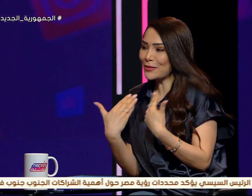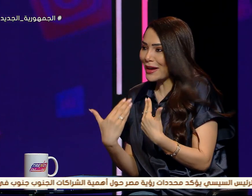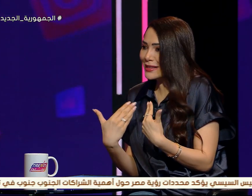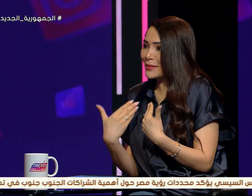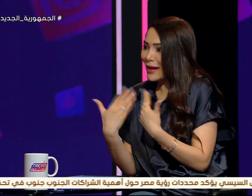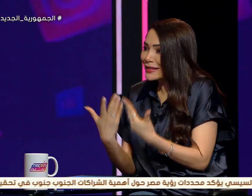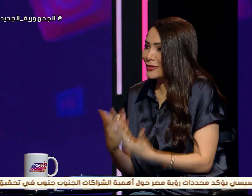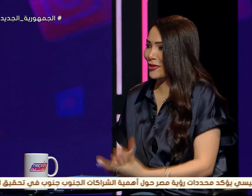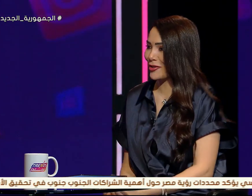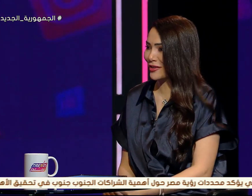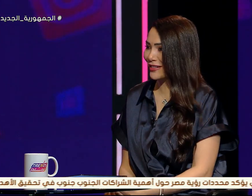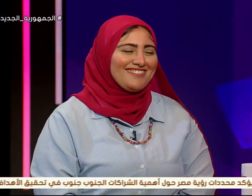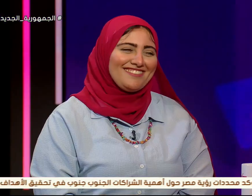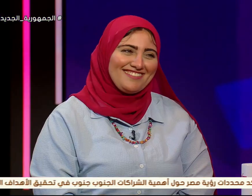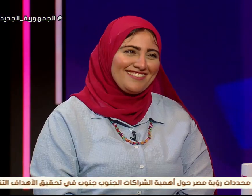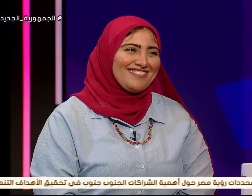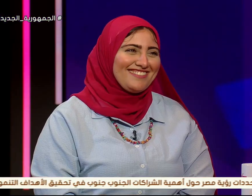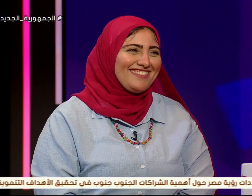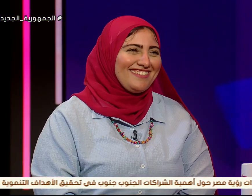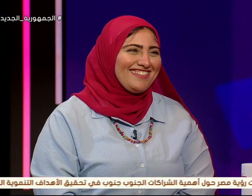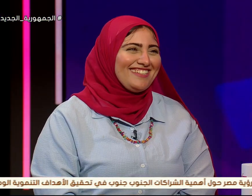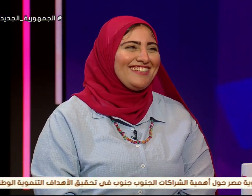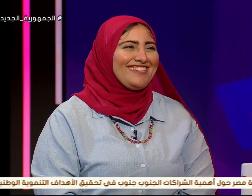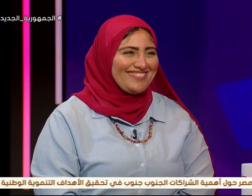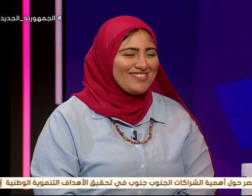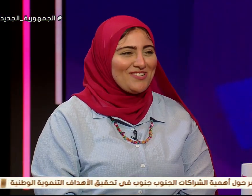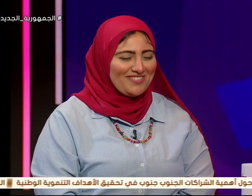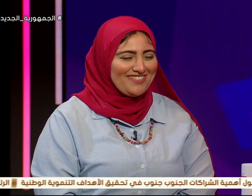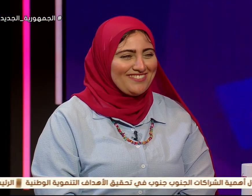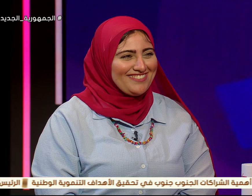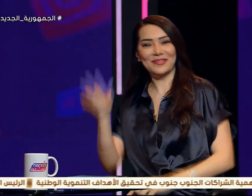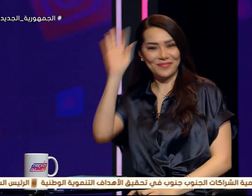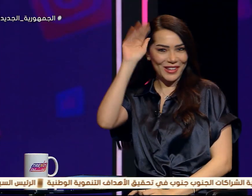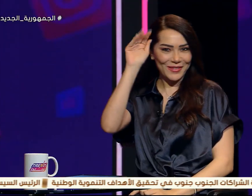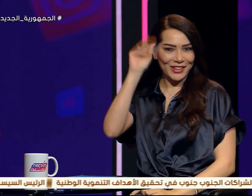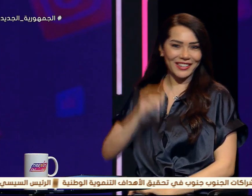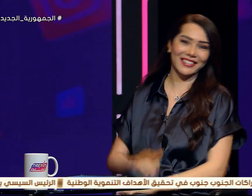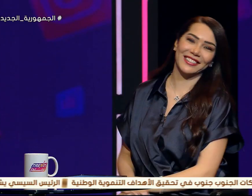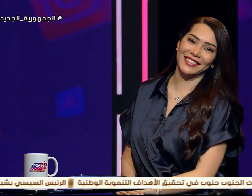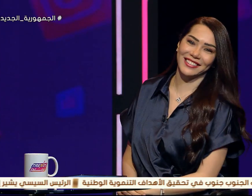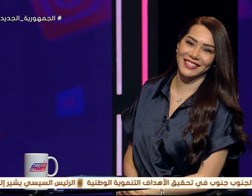الواحد يبقى عايز يتفرج عارفاه او عايز يتعلم ان شاء الله باي باي